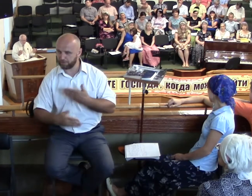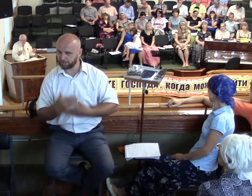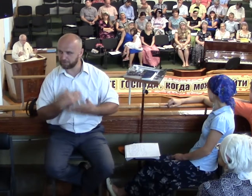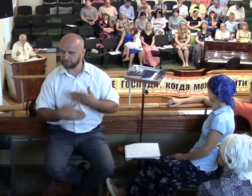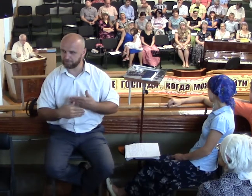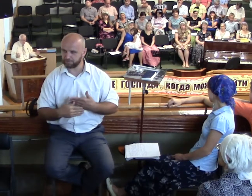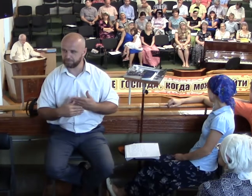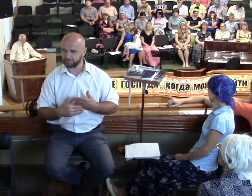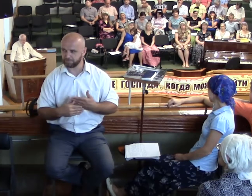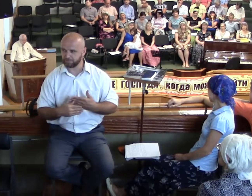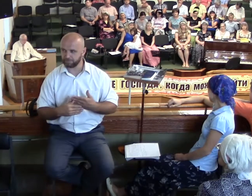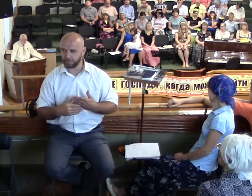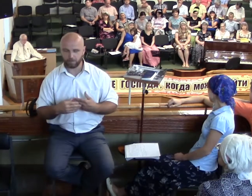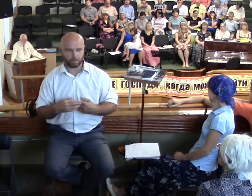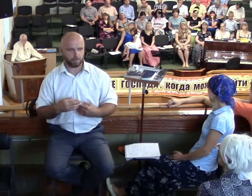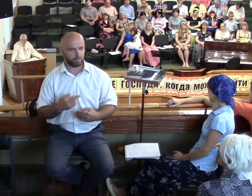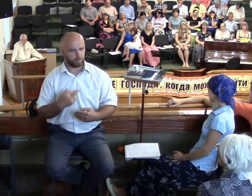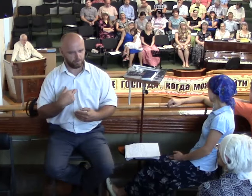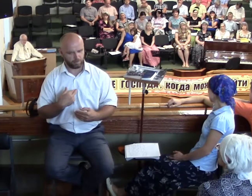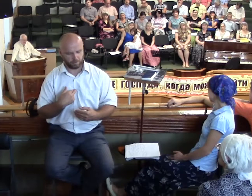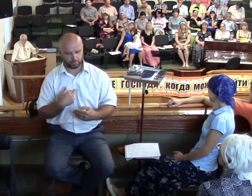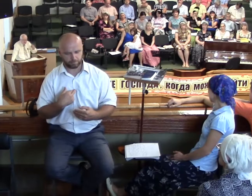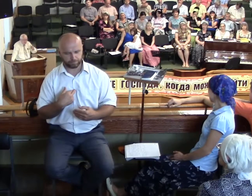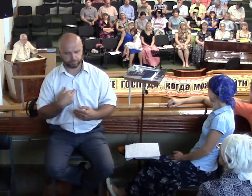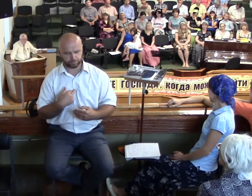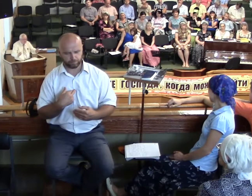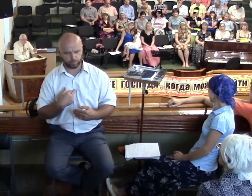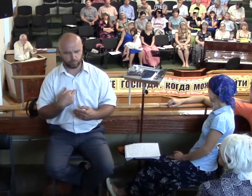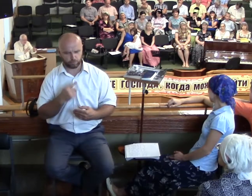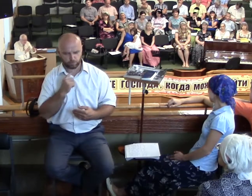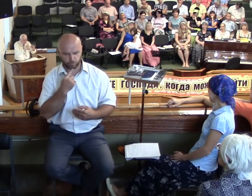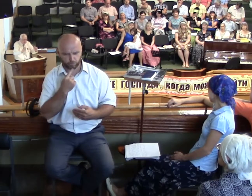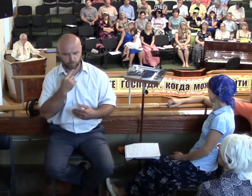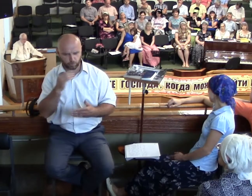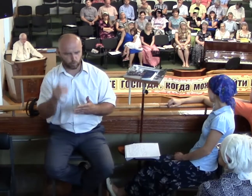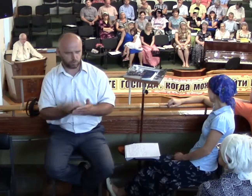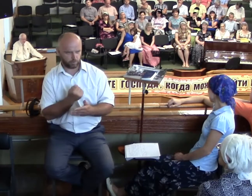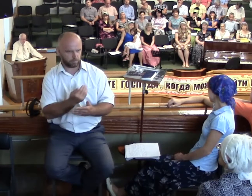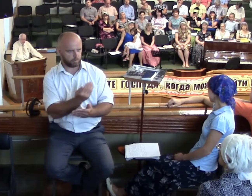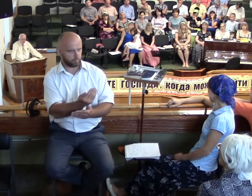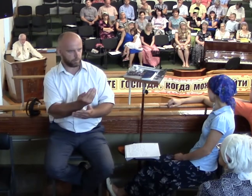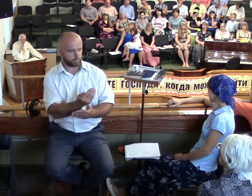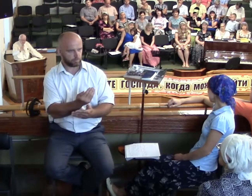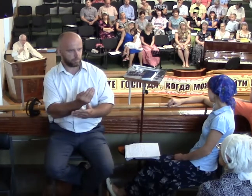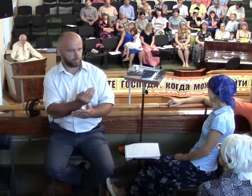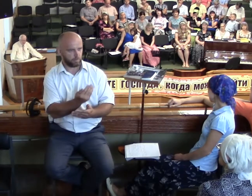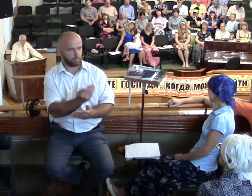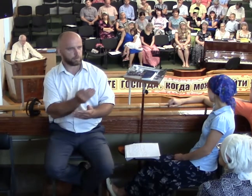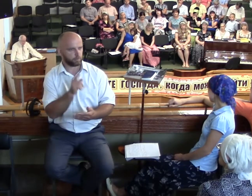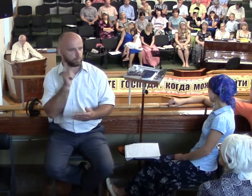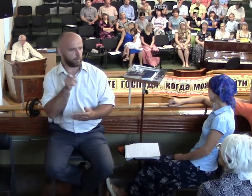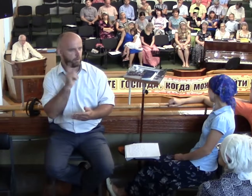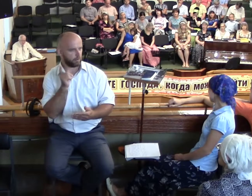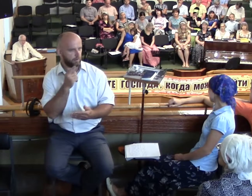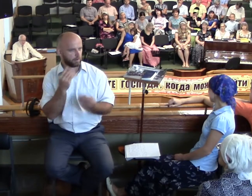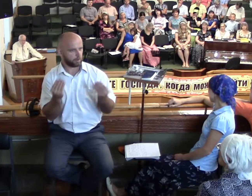Мир потому не знает нас, что не познал Его. Возлюбленные, мы теперь дети Божьи, но еще не открылось,